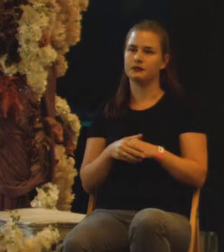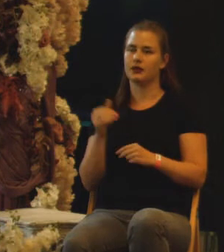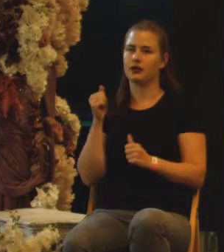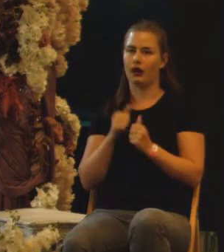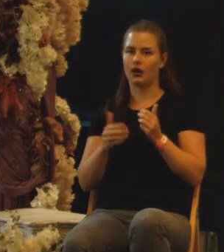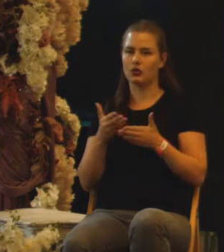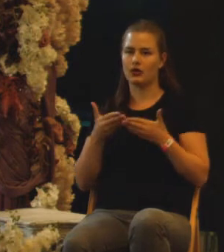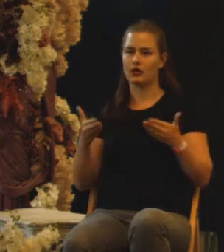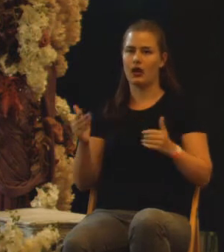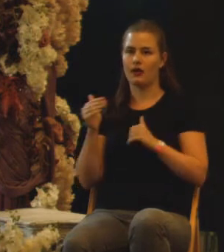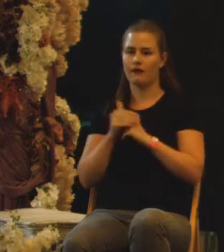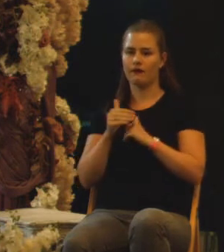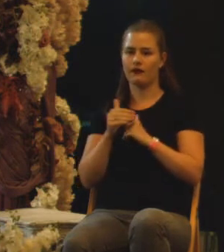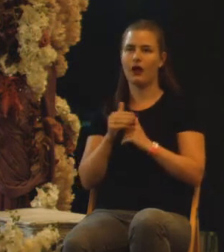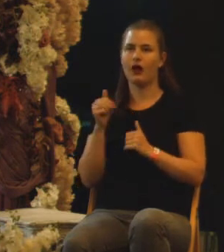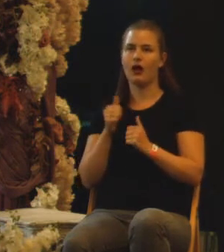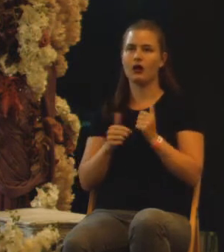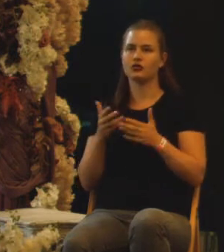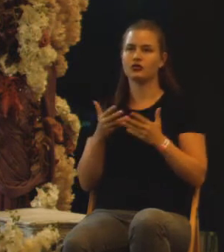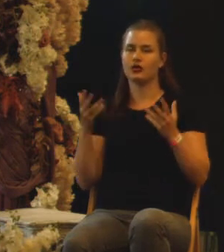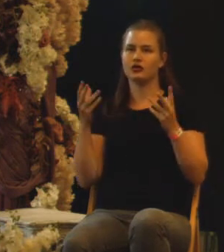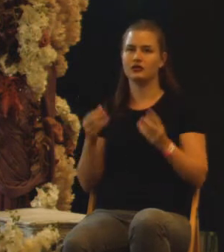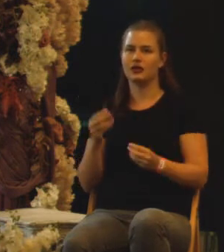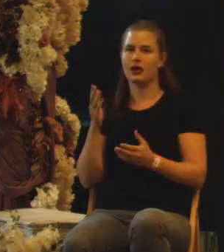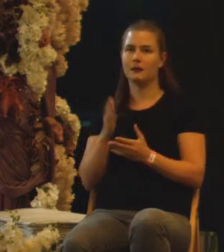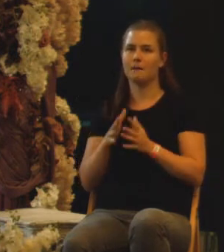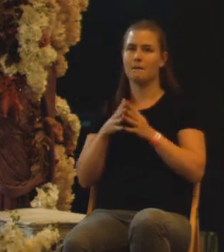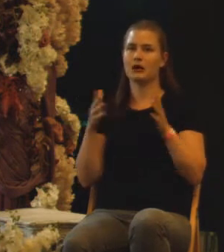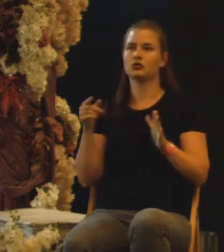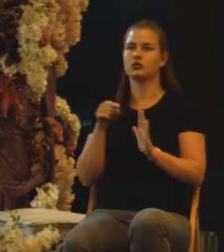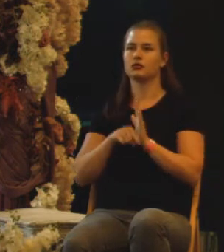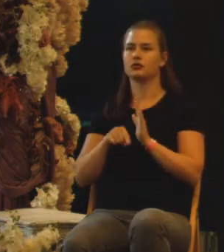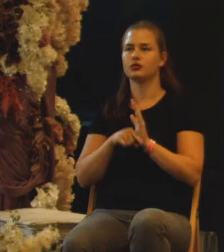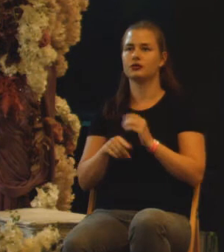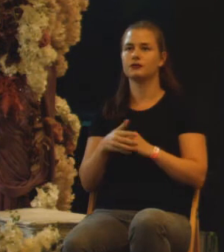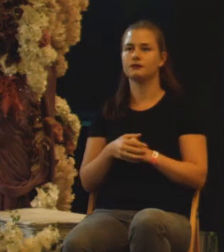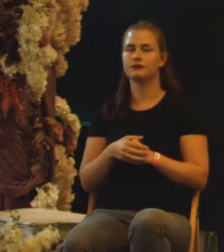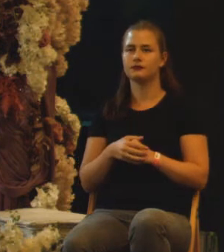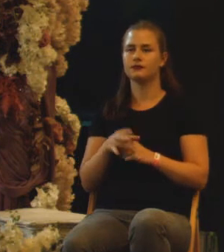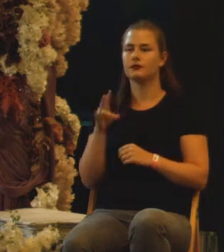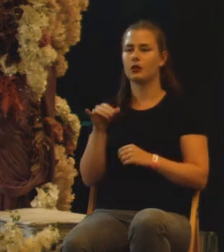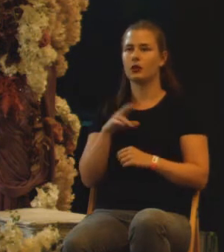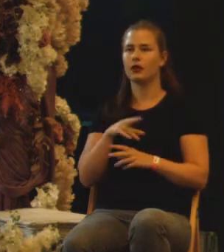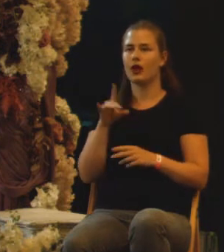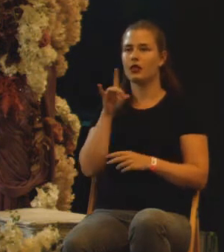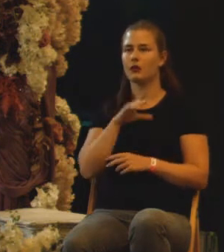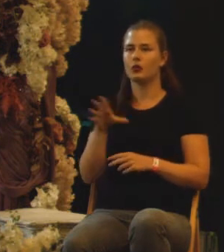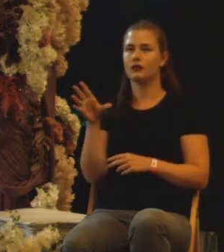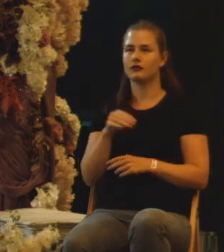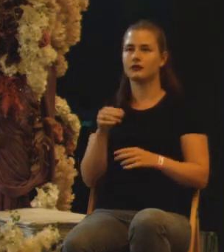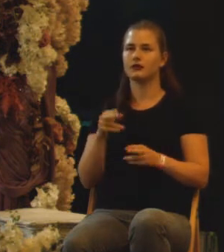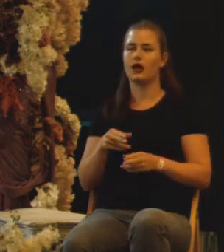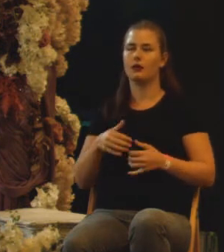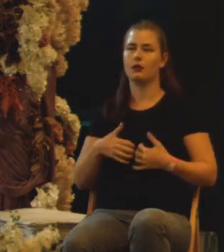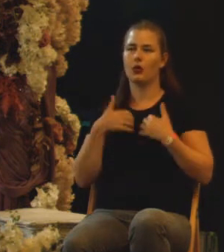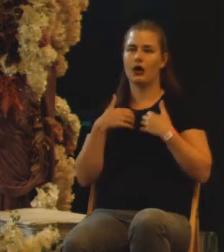Каждый наш вечер, каждый наш день имеет огромное значение. Ну, я не буду всех пугать смертью, хотя,